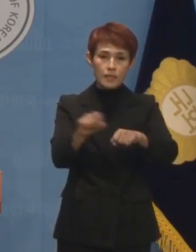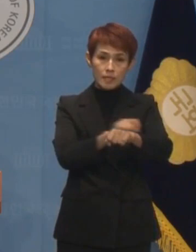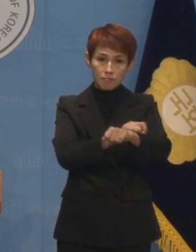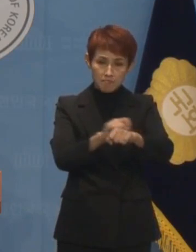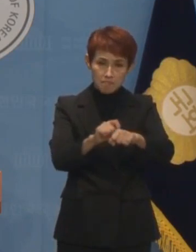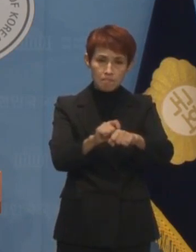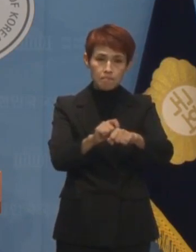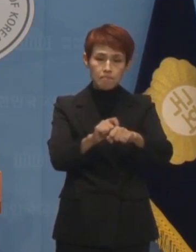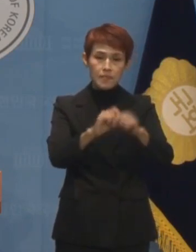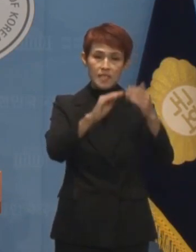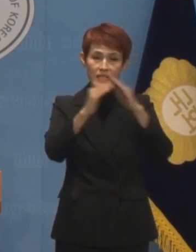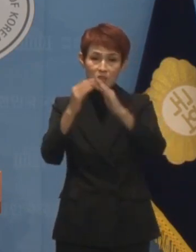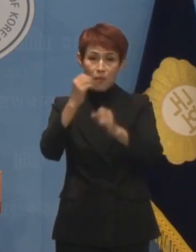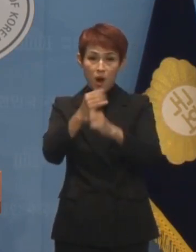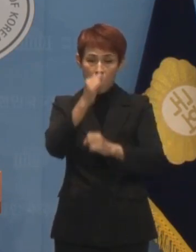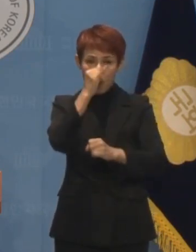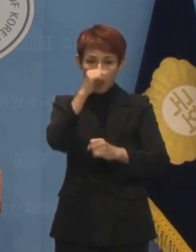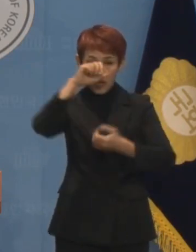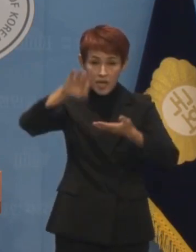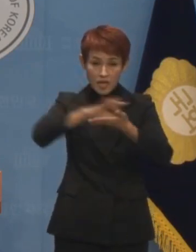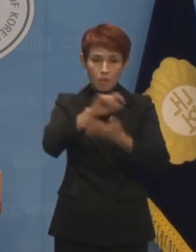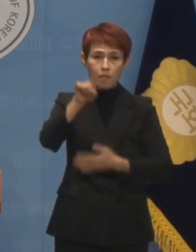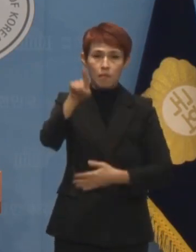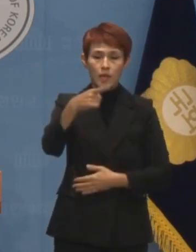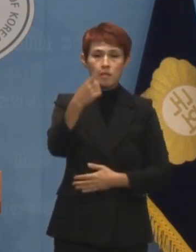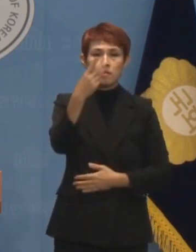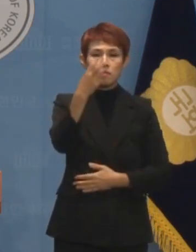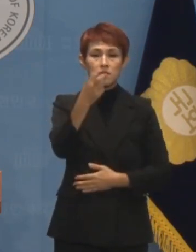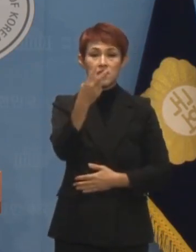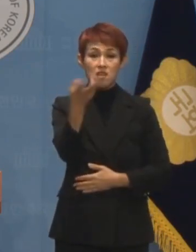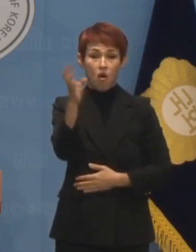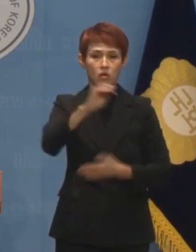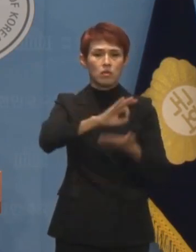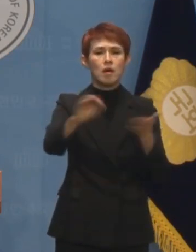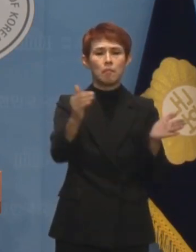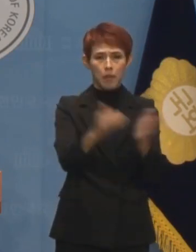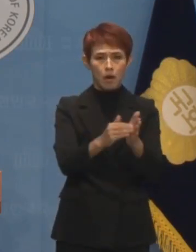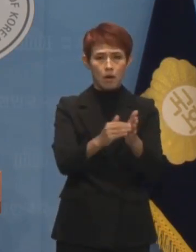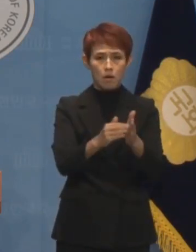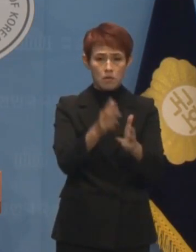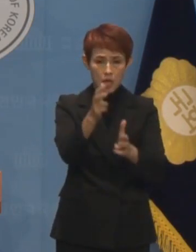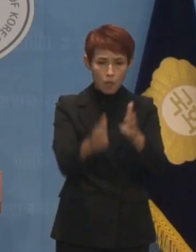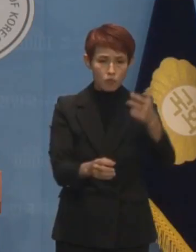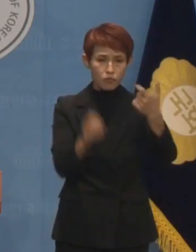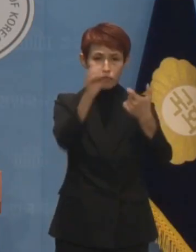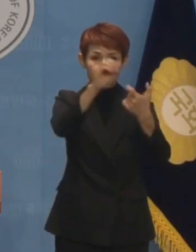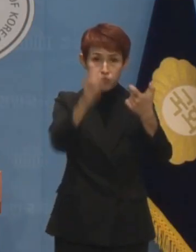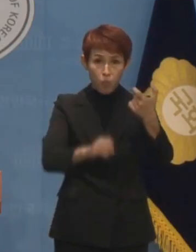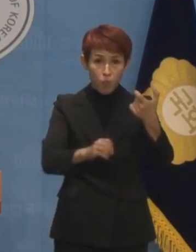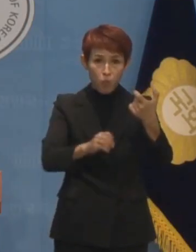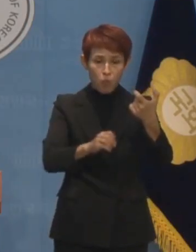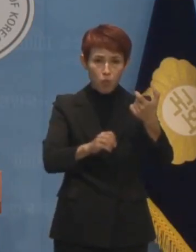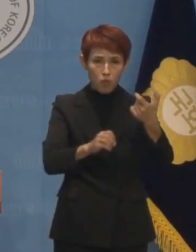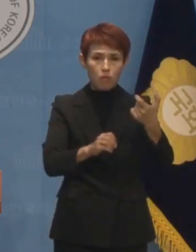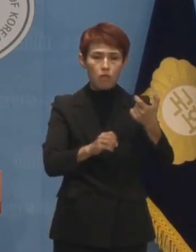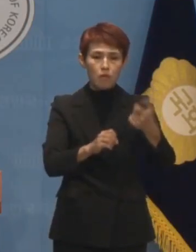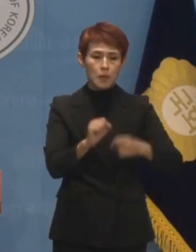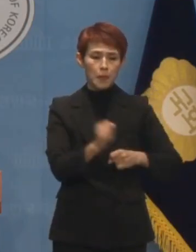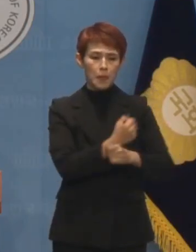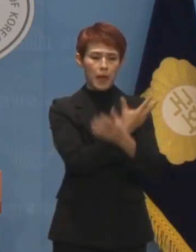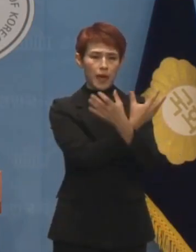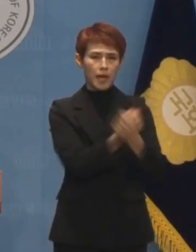예산 132억 원이 전용되었고 사업의 60%가 수의계약으로